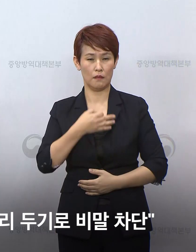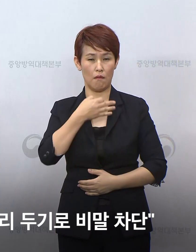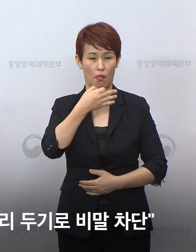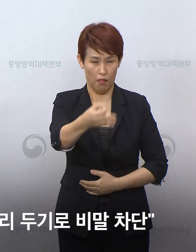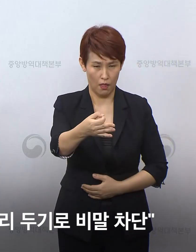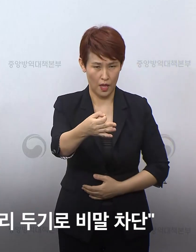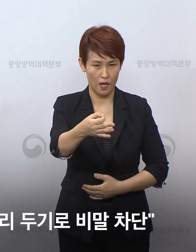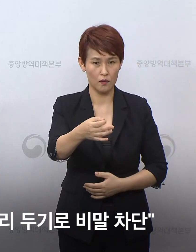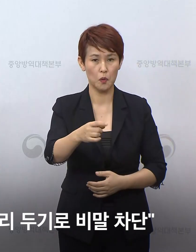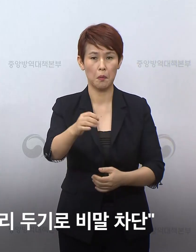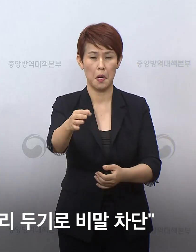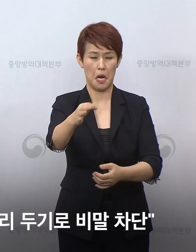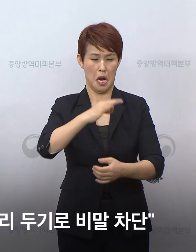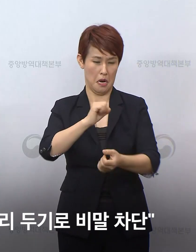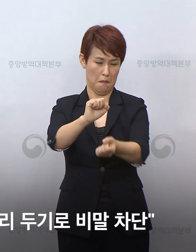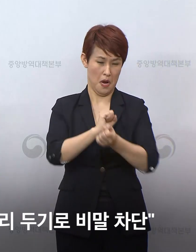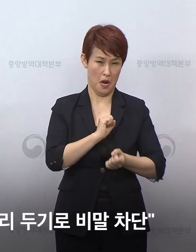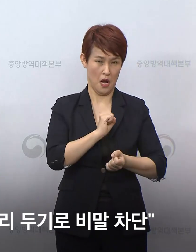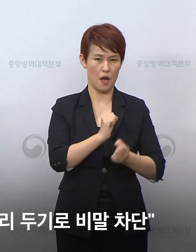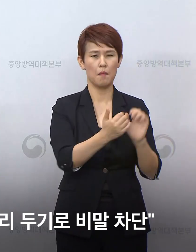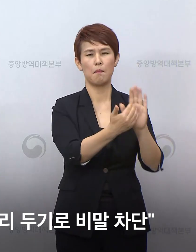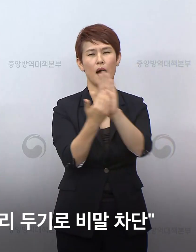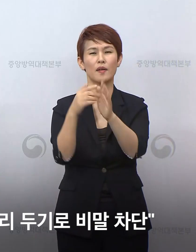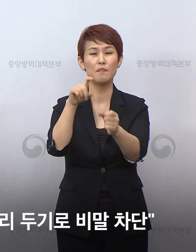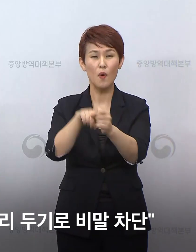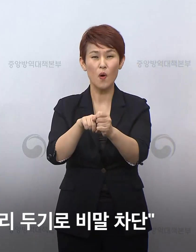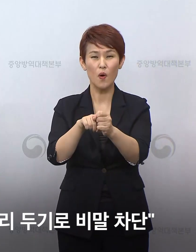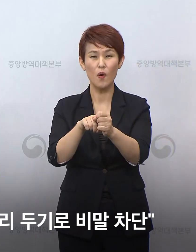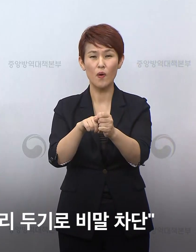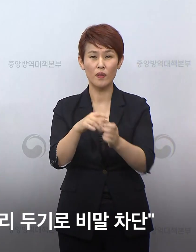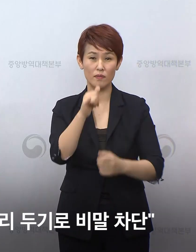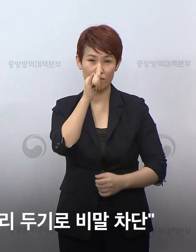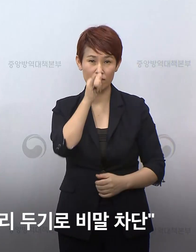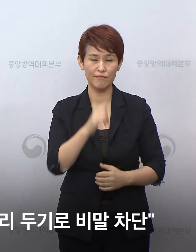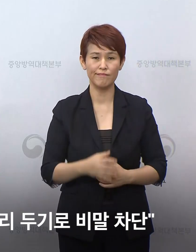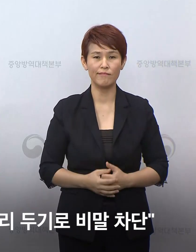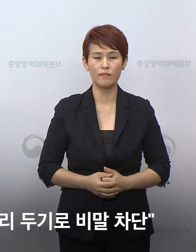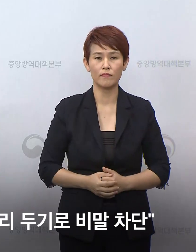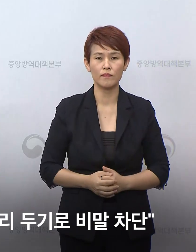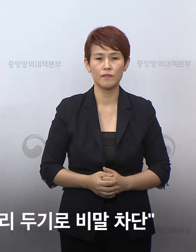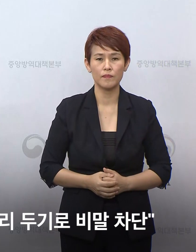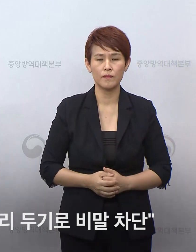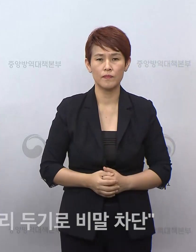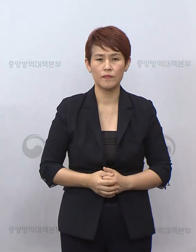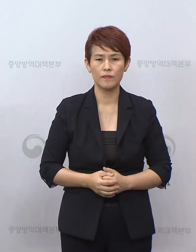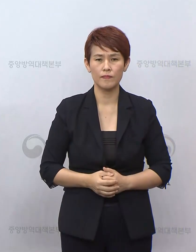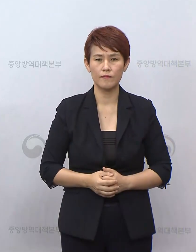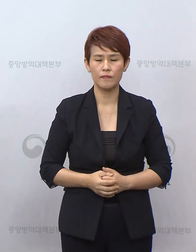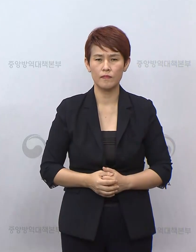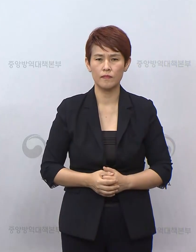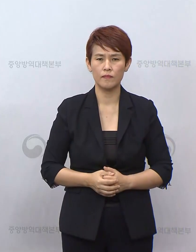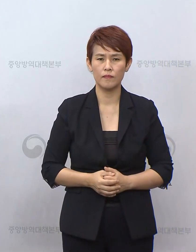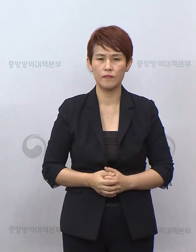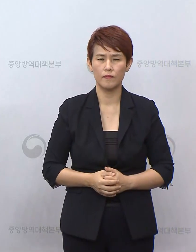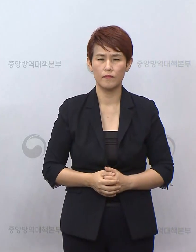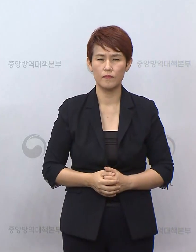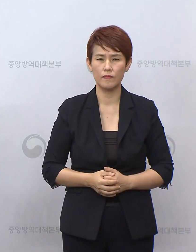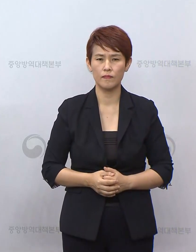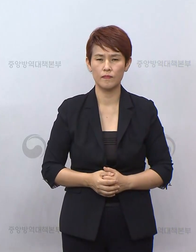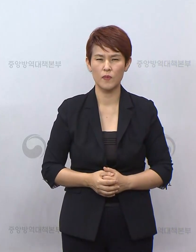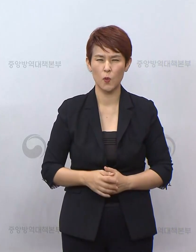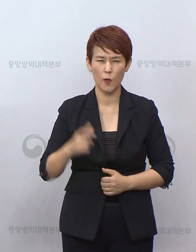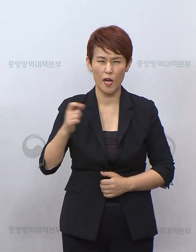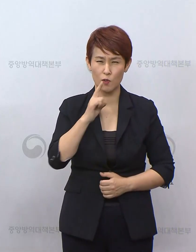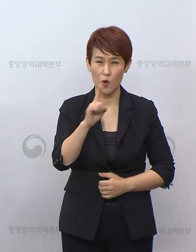그게 나에게 바로 직접적으로 오는 것들을 좀 차단하는 그런 방법으로도 말씀을 드린 바가 있고요. 그다음에 저희가 계속